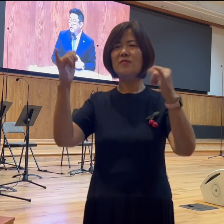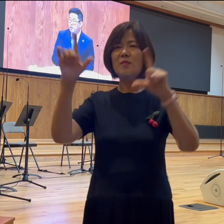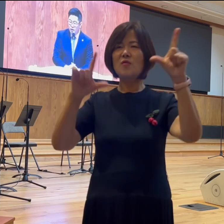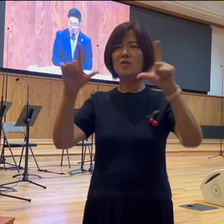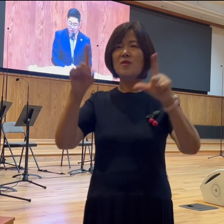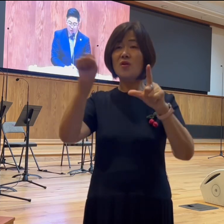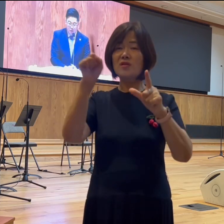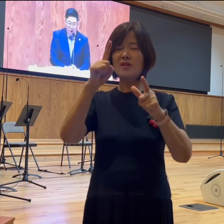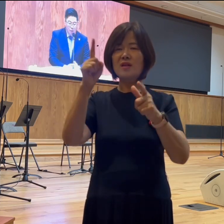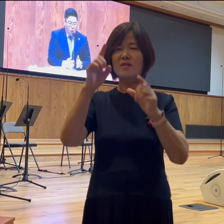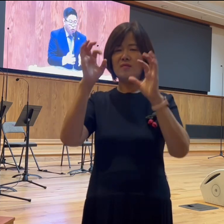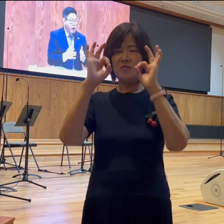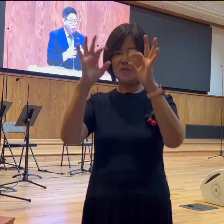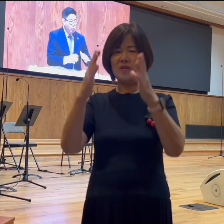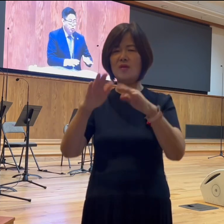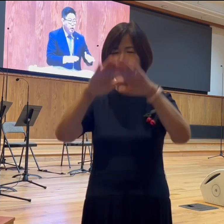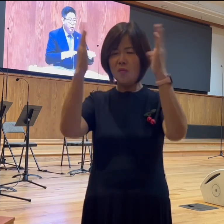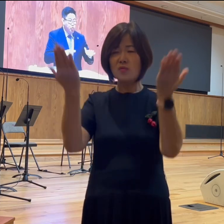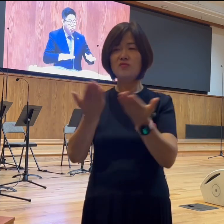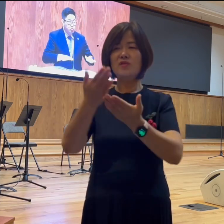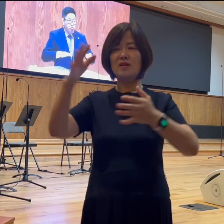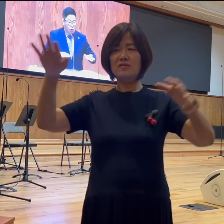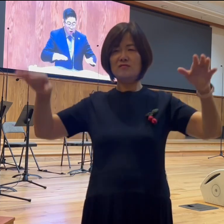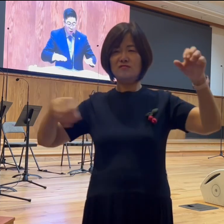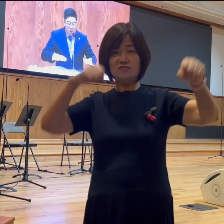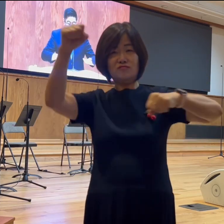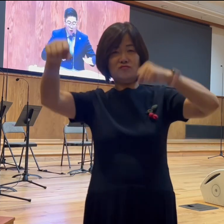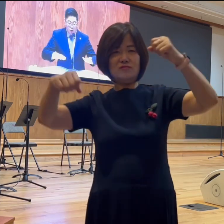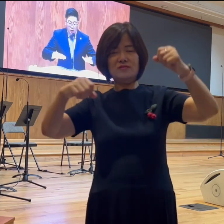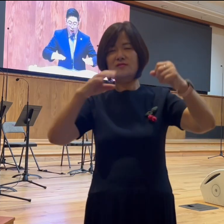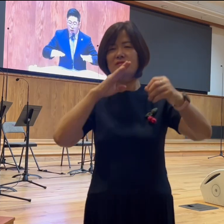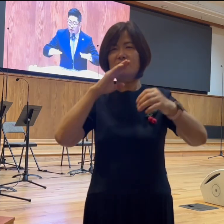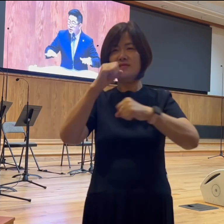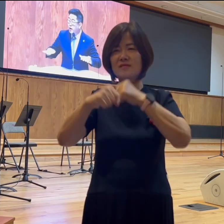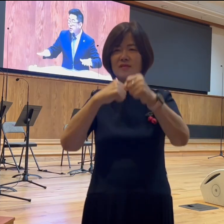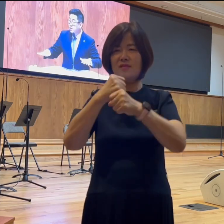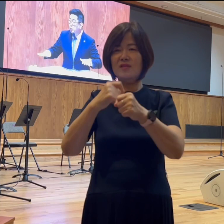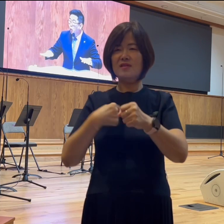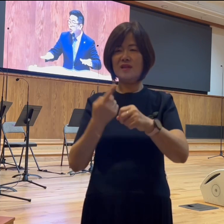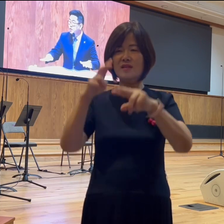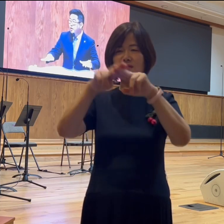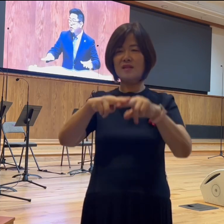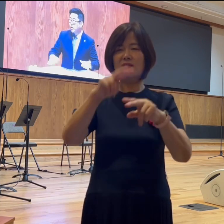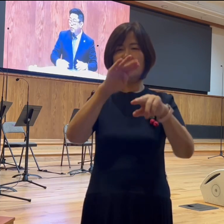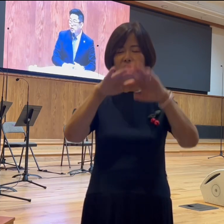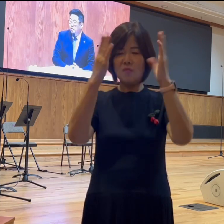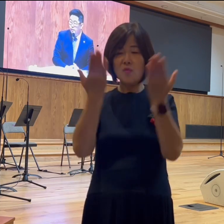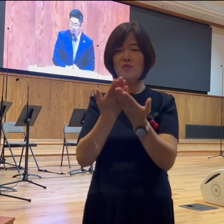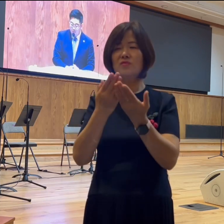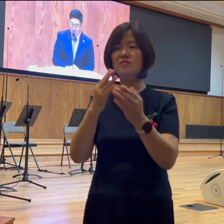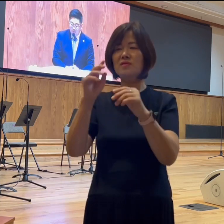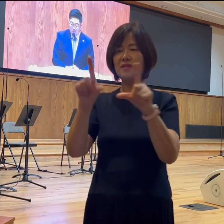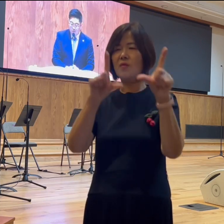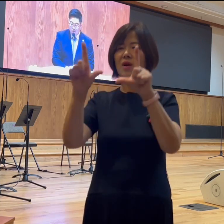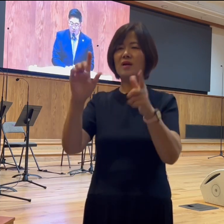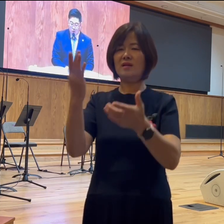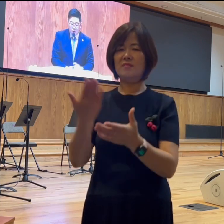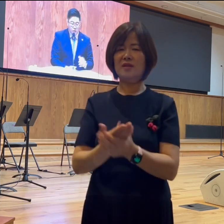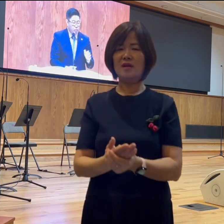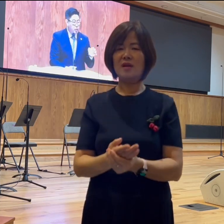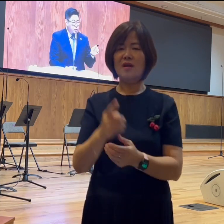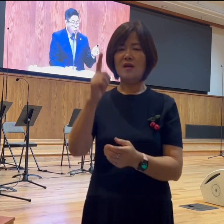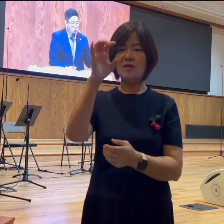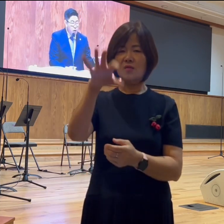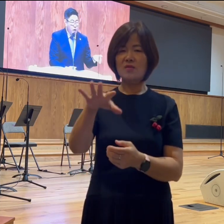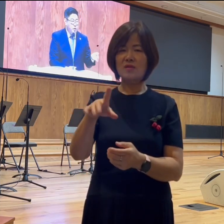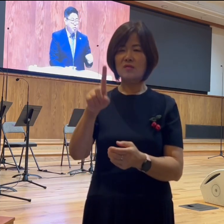그려져 있냐면요, 모두 다 공중에 이렇게 둥둥 떠 있는 자기 의자에 앉아서 모든 생활을 합니다. 거기에서 뭐